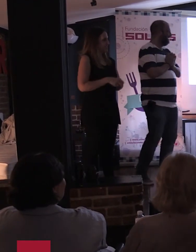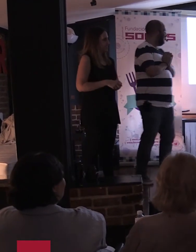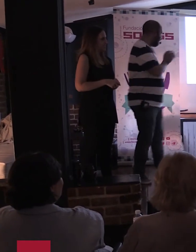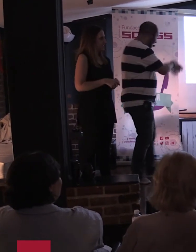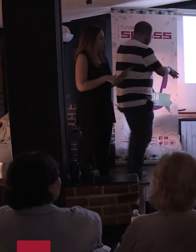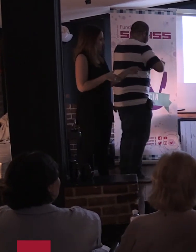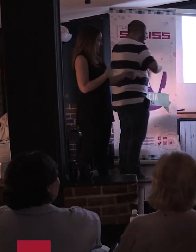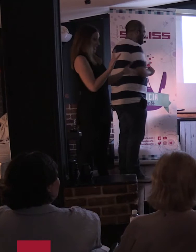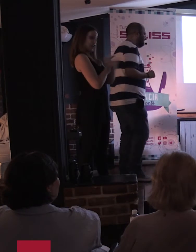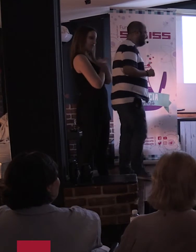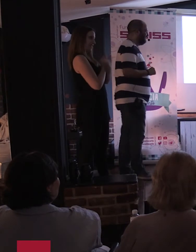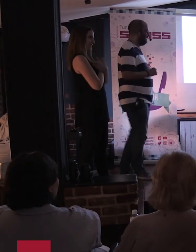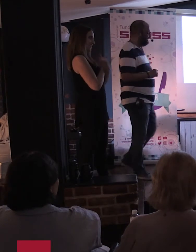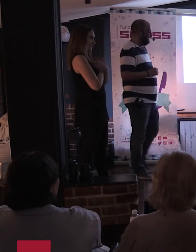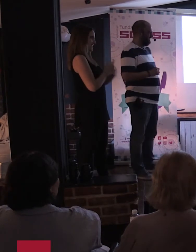María José? ¿Y con María José?